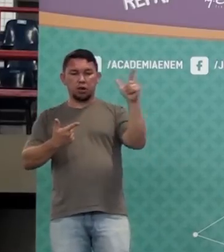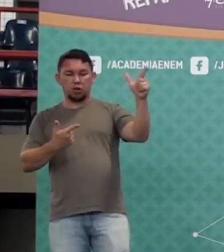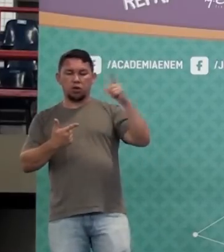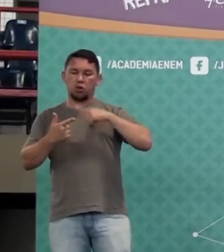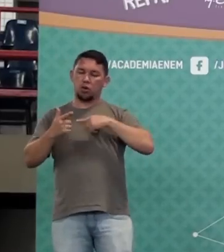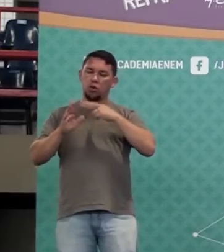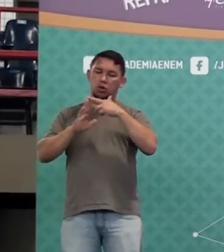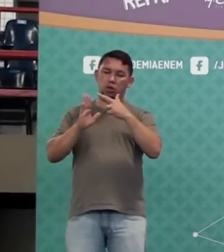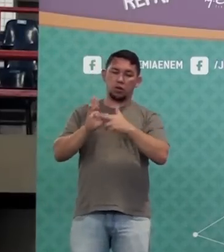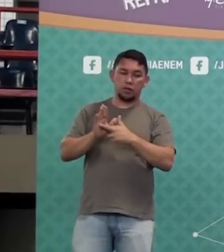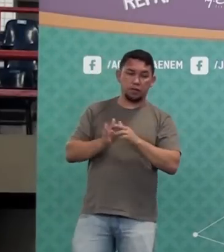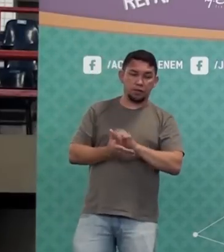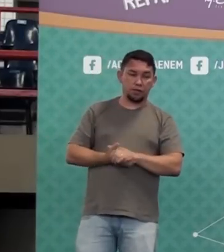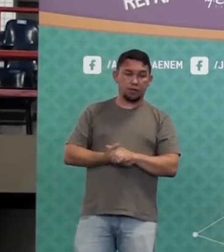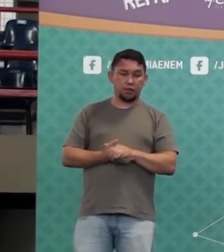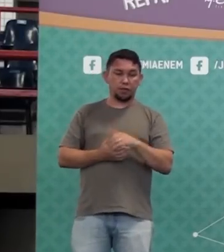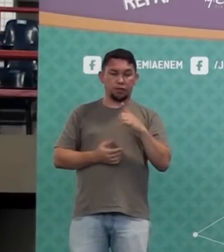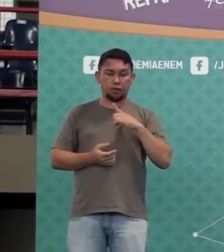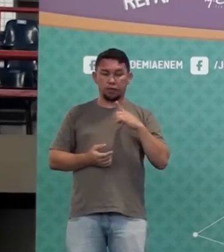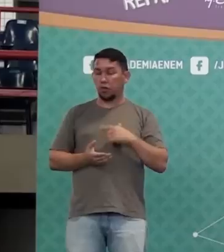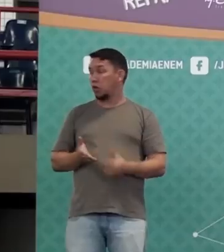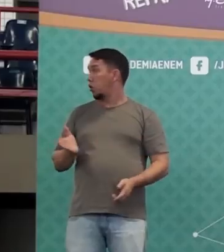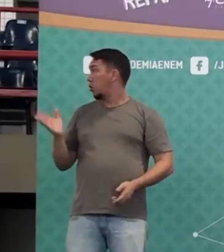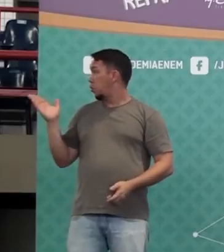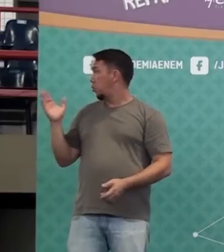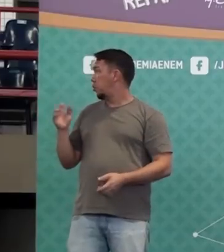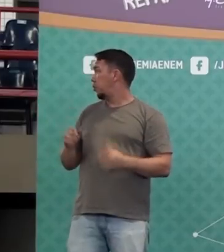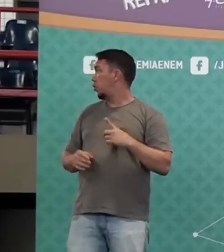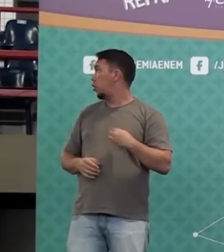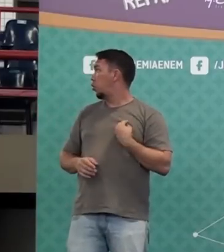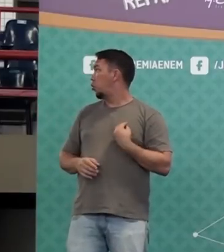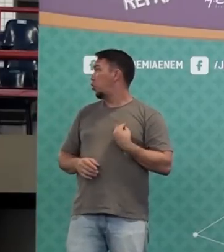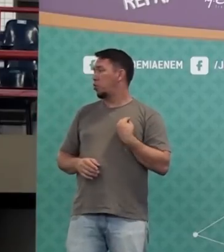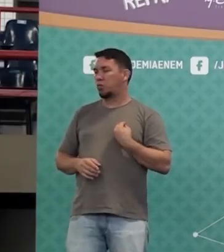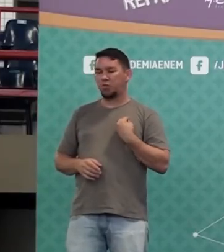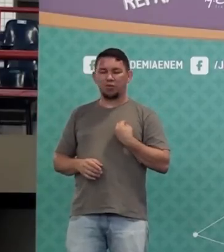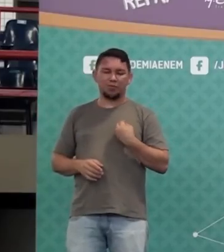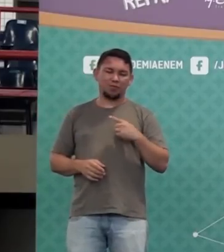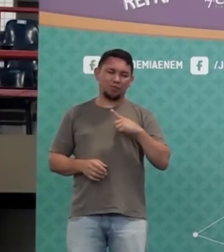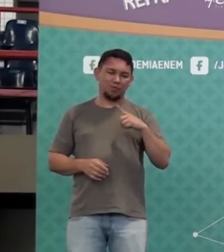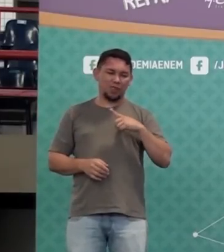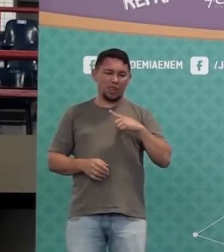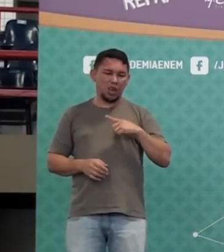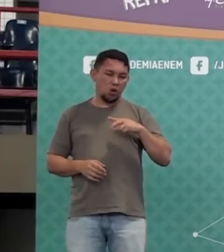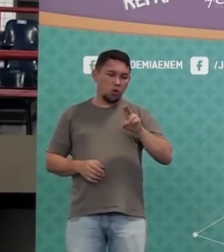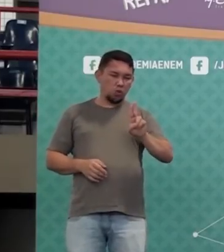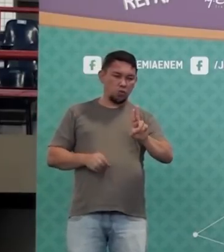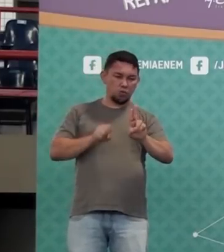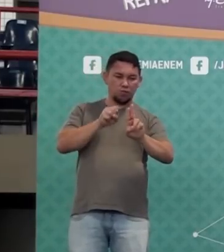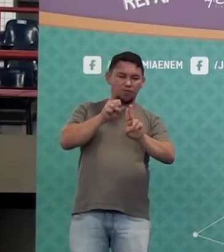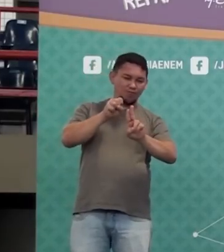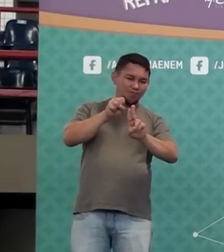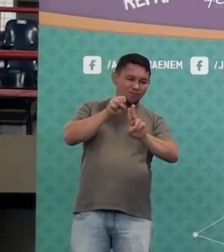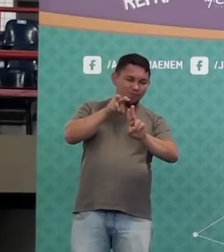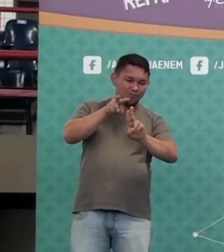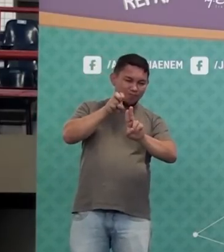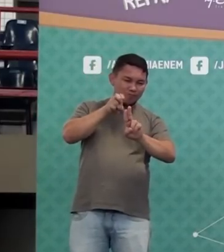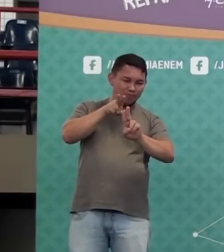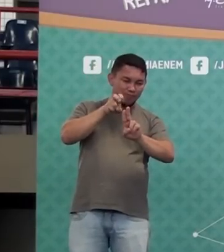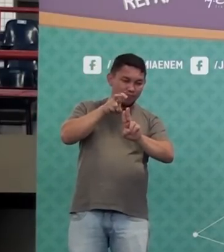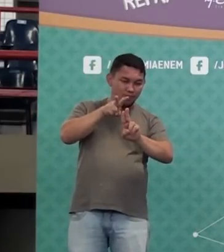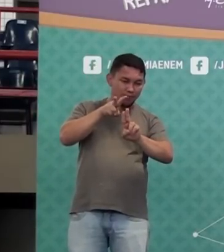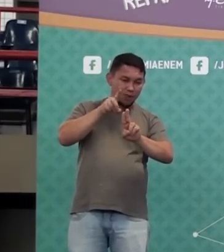o sinal gráfico utilizado sobre a letra U, que a gente tinha o maior problema com esse trema, e está dando